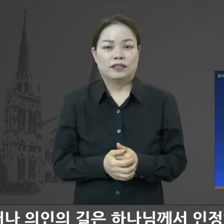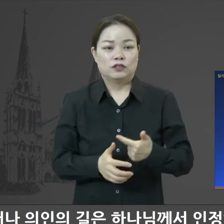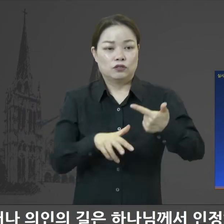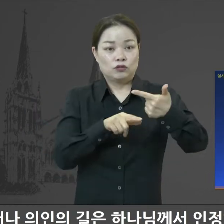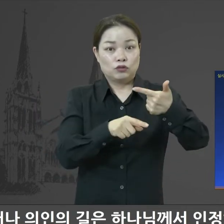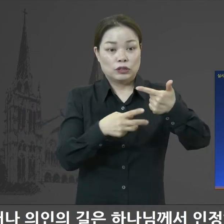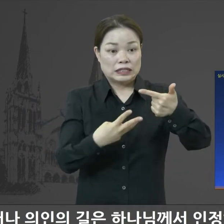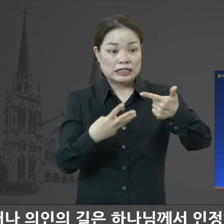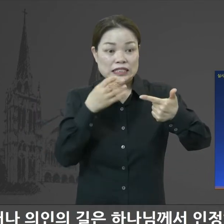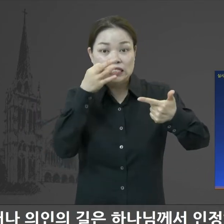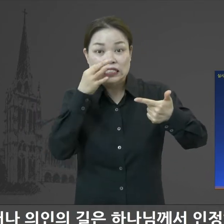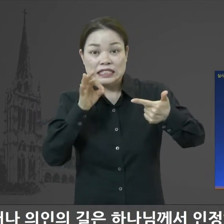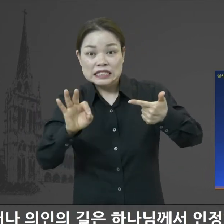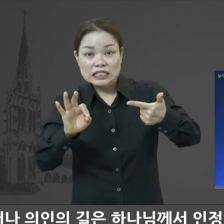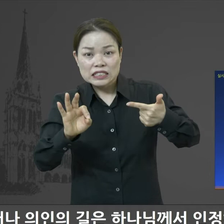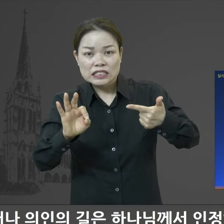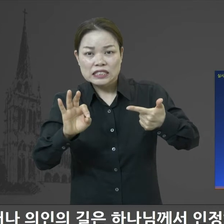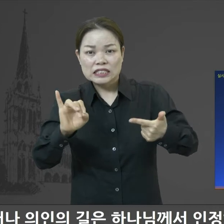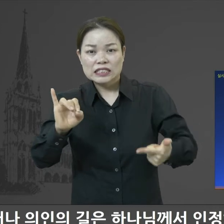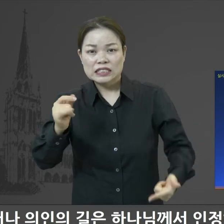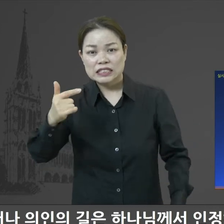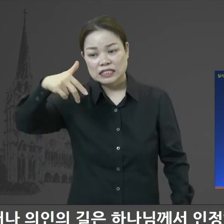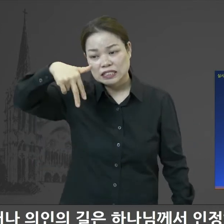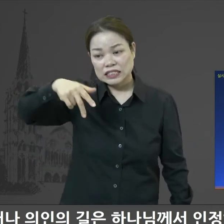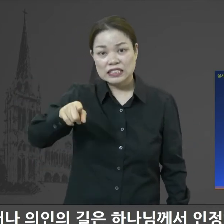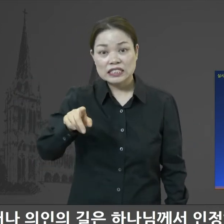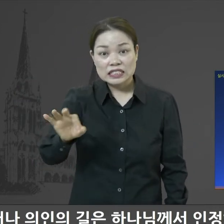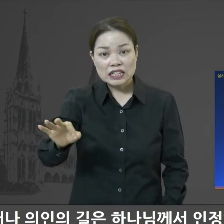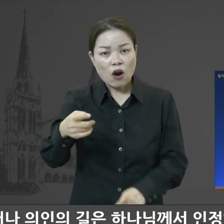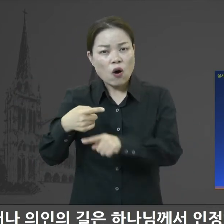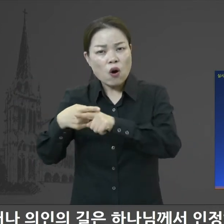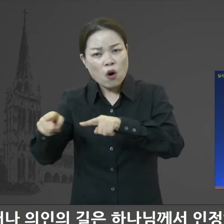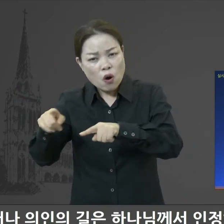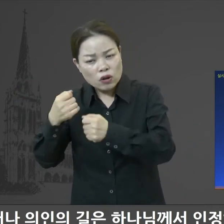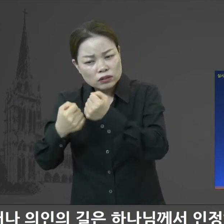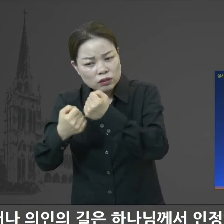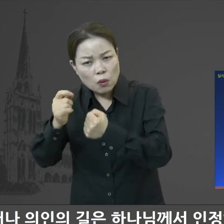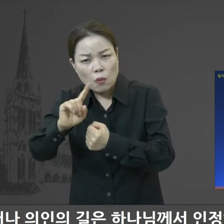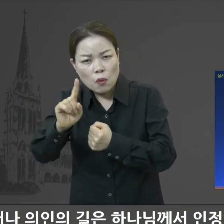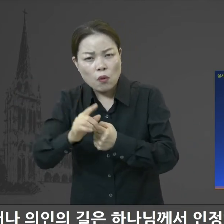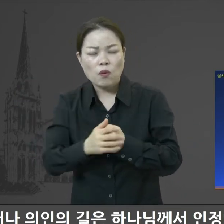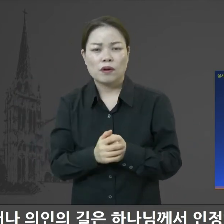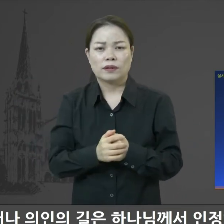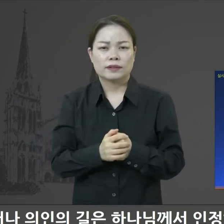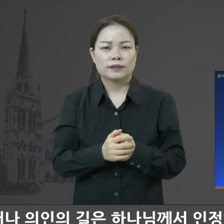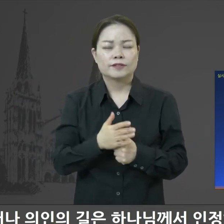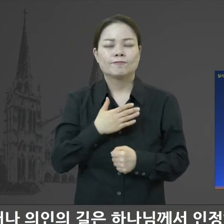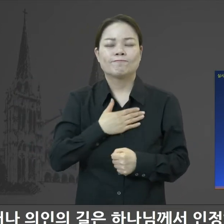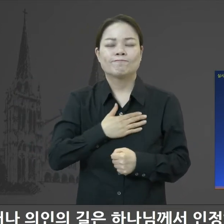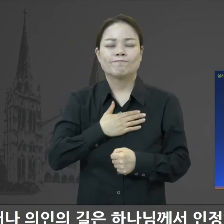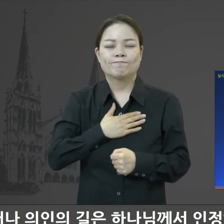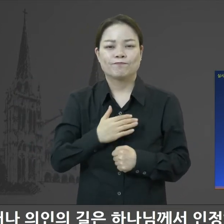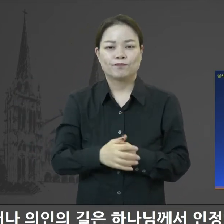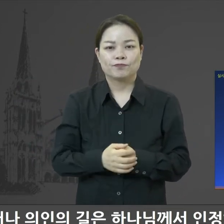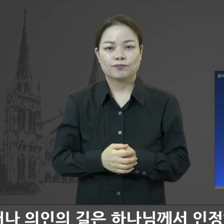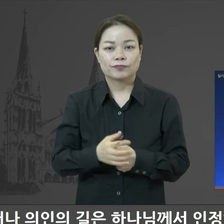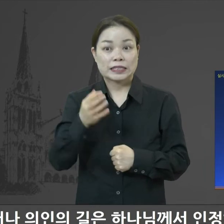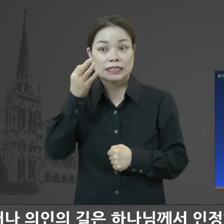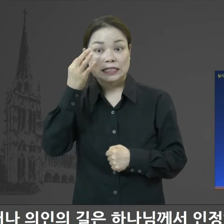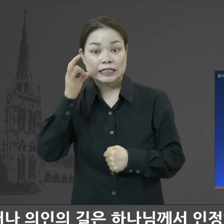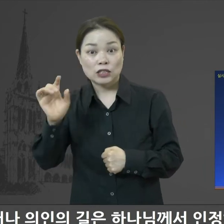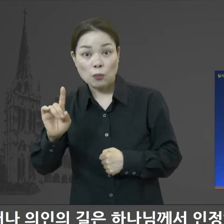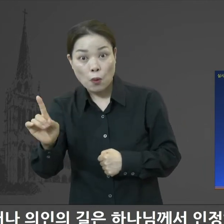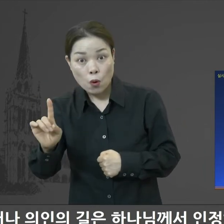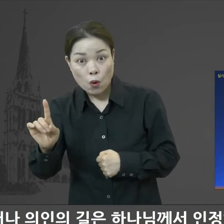보면 그 인정한다는 말은 사실 여러분 본문을 잘 해석해 보면 원문을 찾아보면 안다는 뜻이에요. 인정한다는